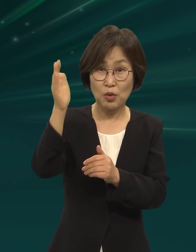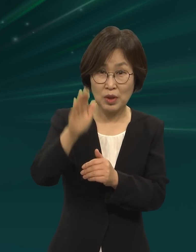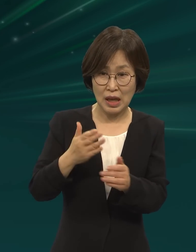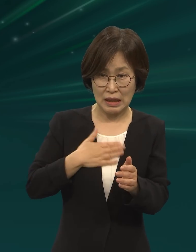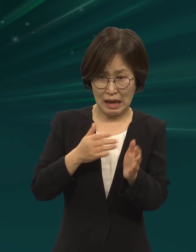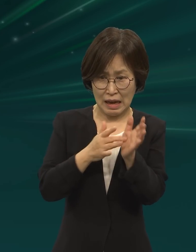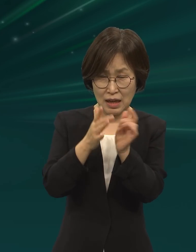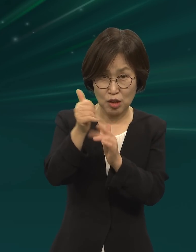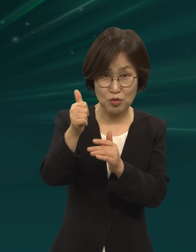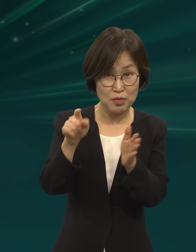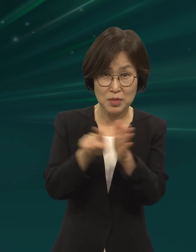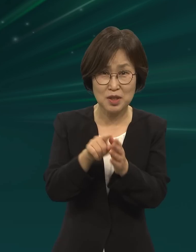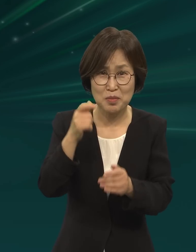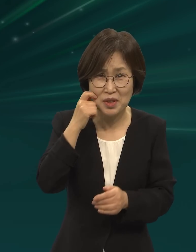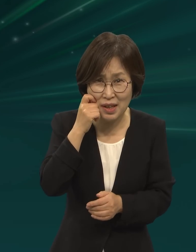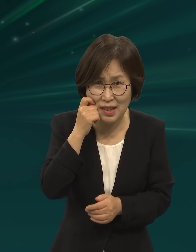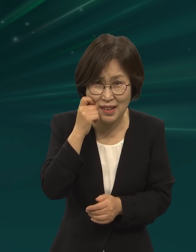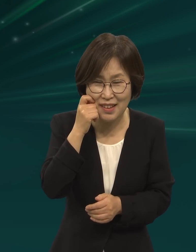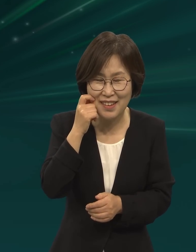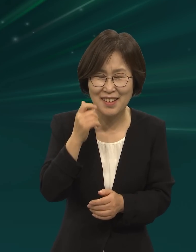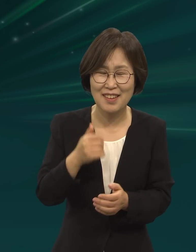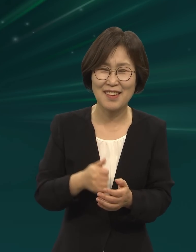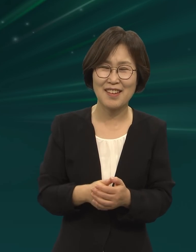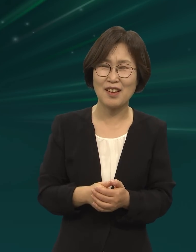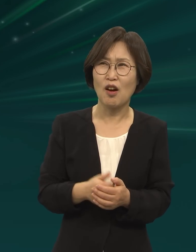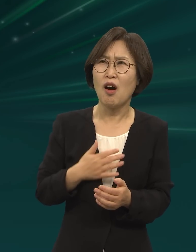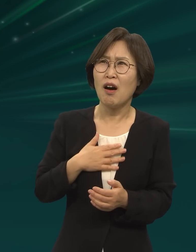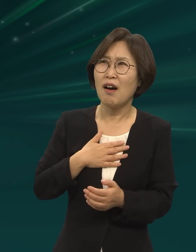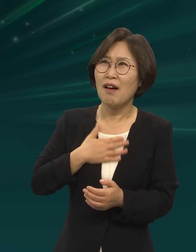그때 주님 용서해 주세요.